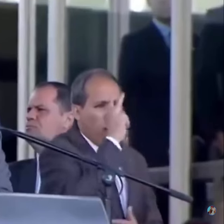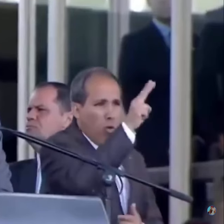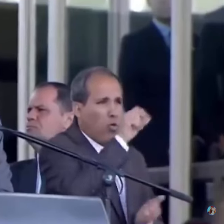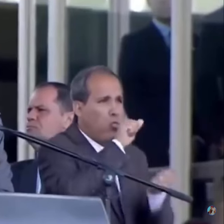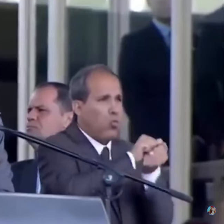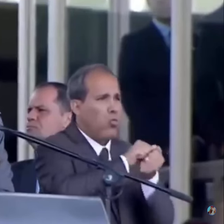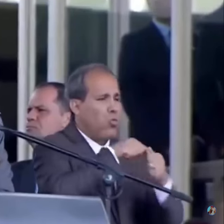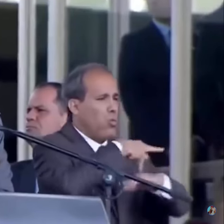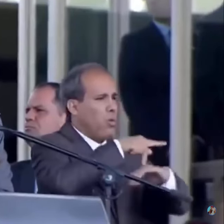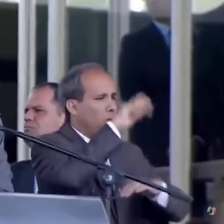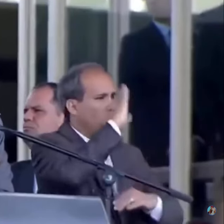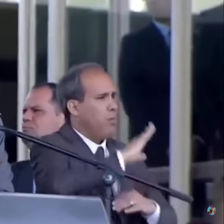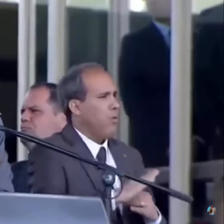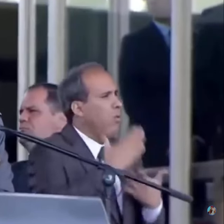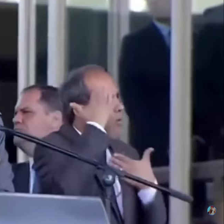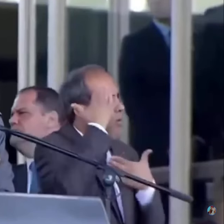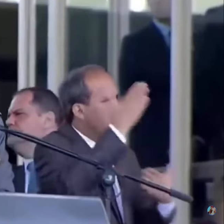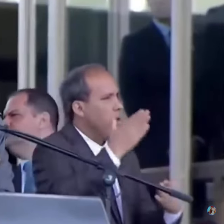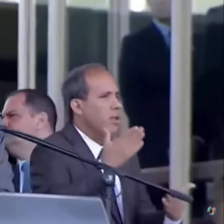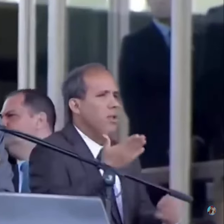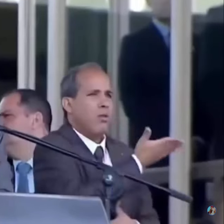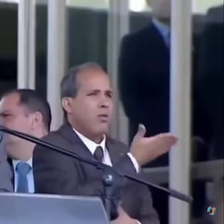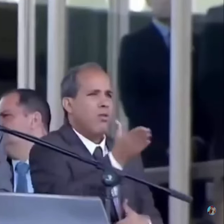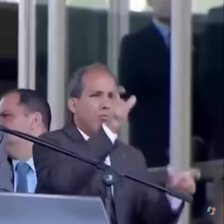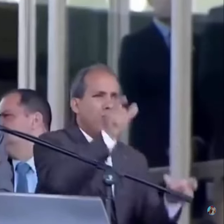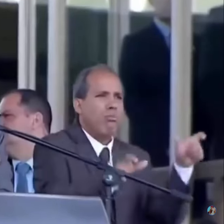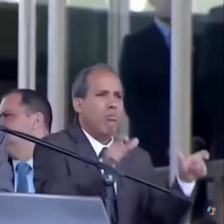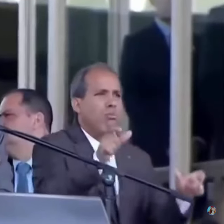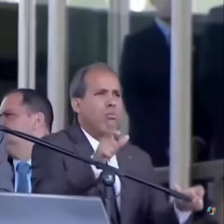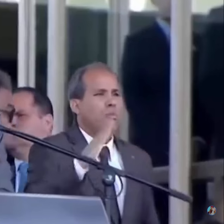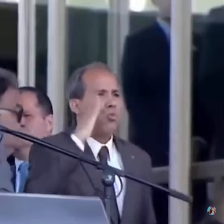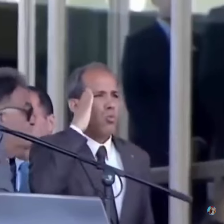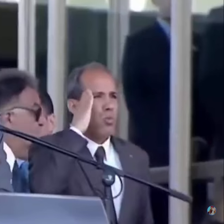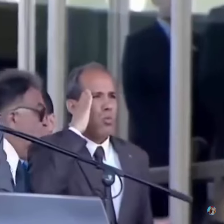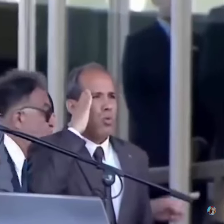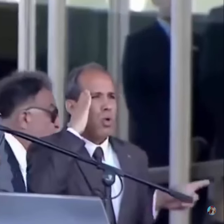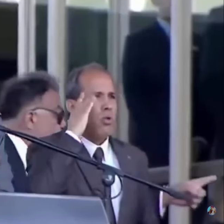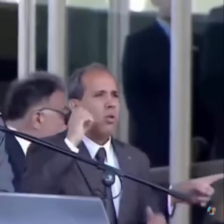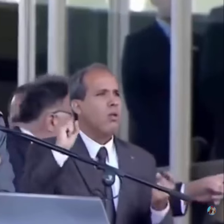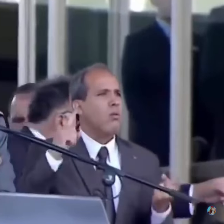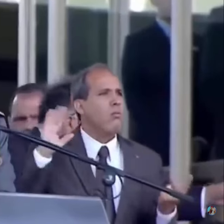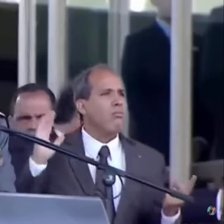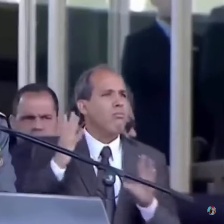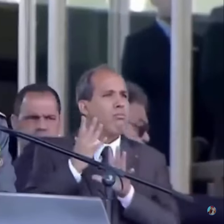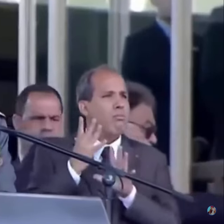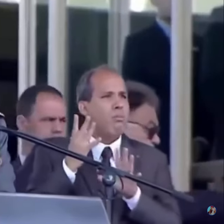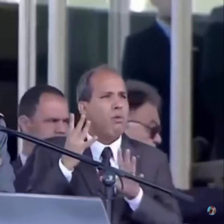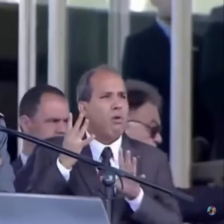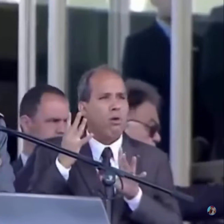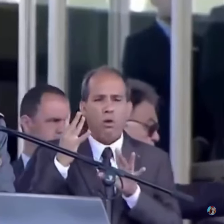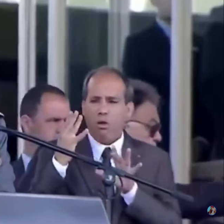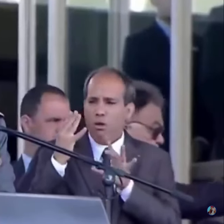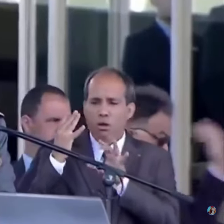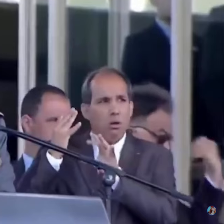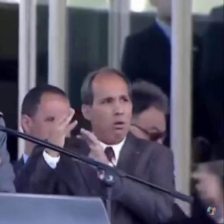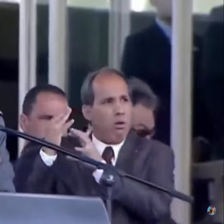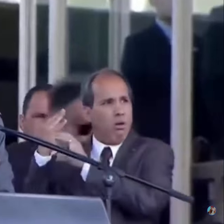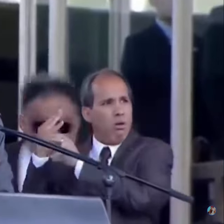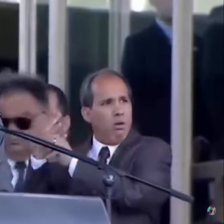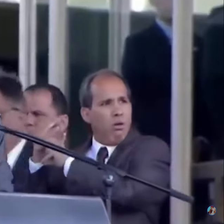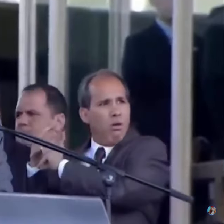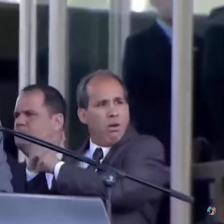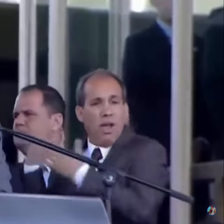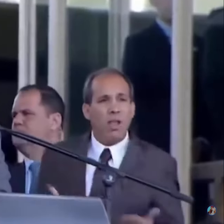brasileira, agradece a seus bravos soldados de todos os tempos os sacrifícios despendidos e